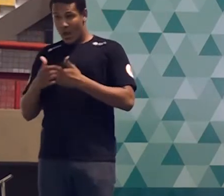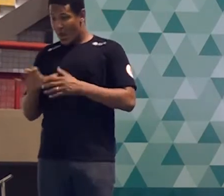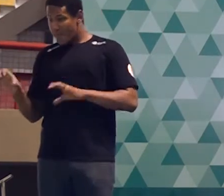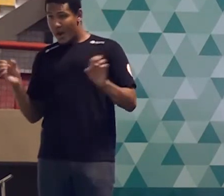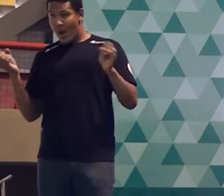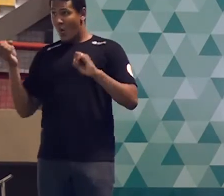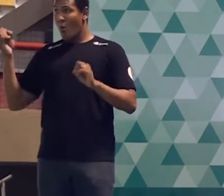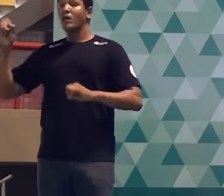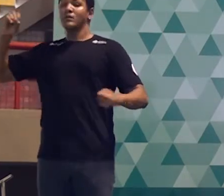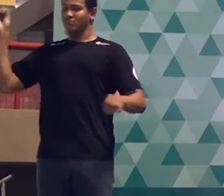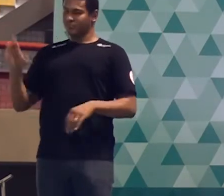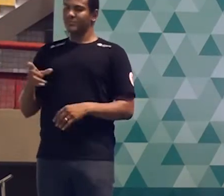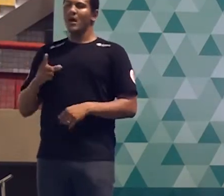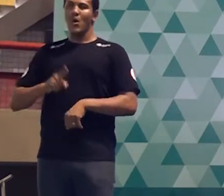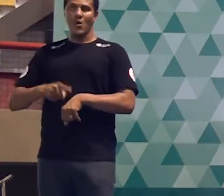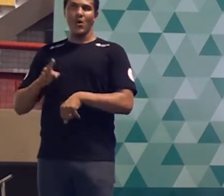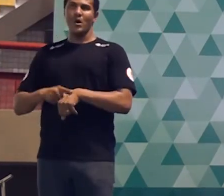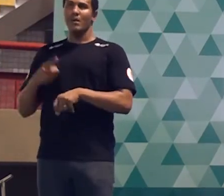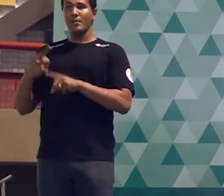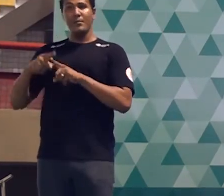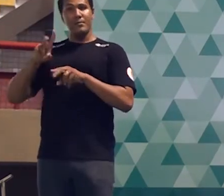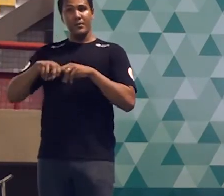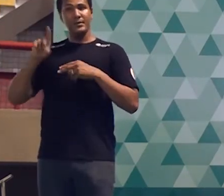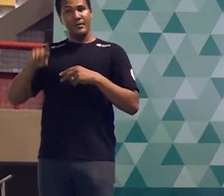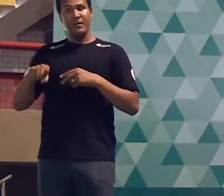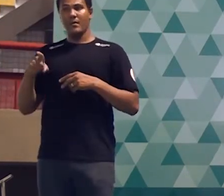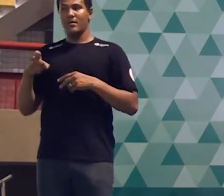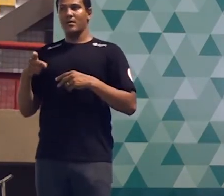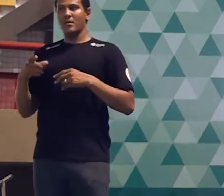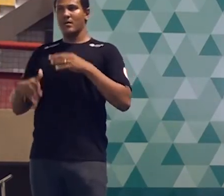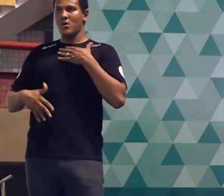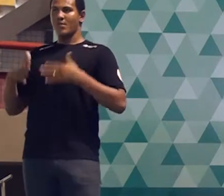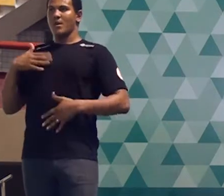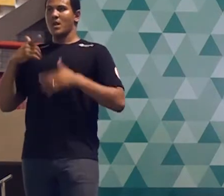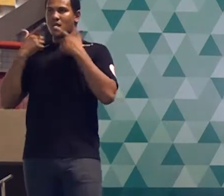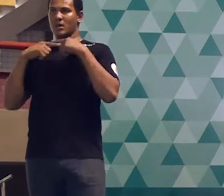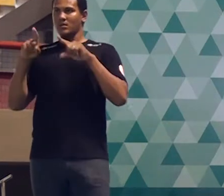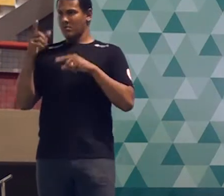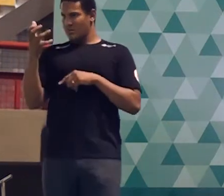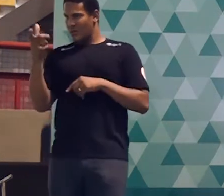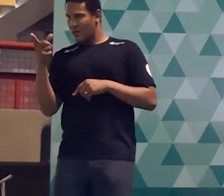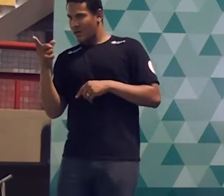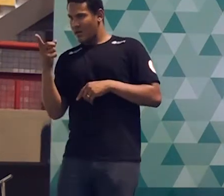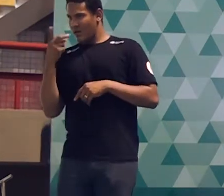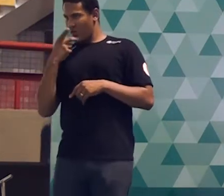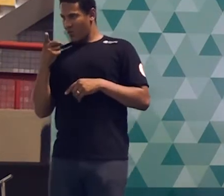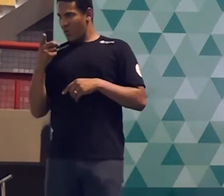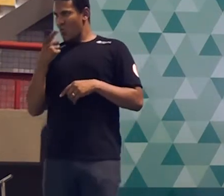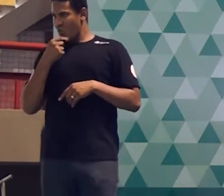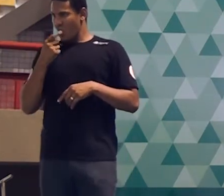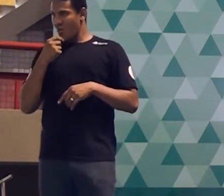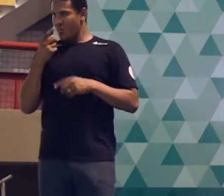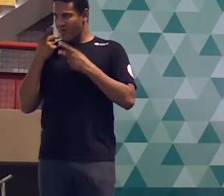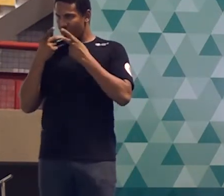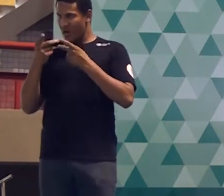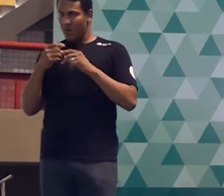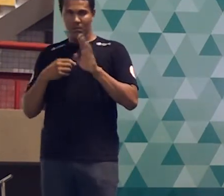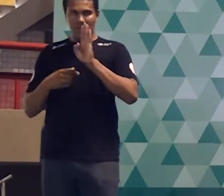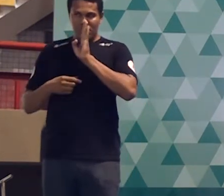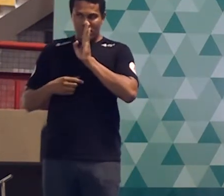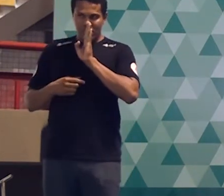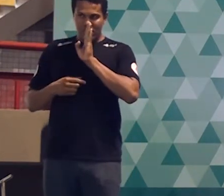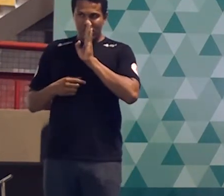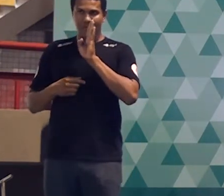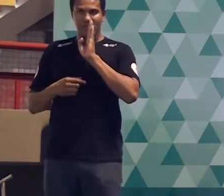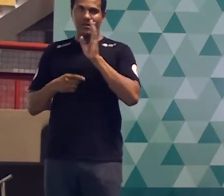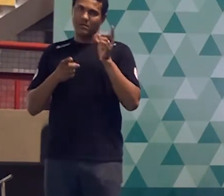uma linguagem corporal. Mulheres, querem fazer o homem falar? Quando ele estiver calado, eu tenho que